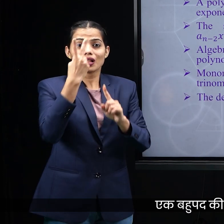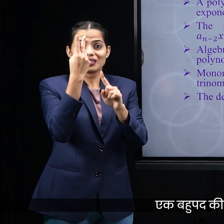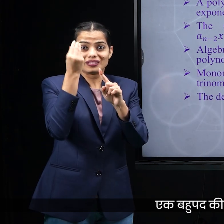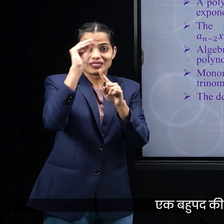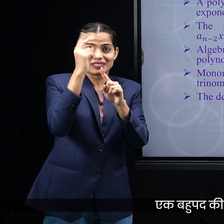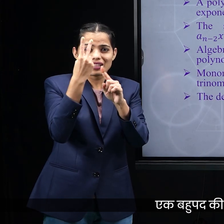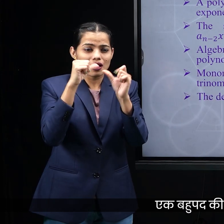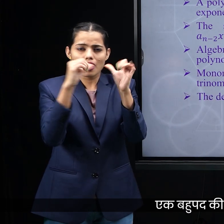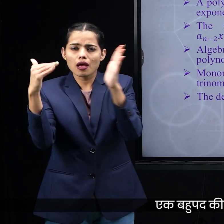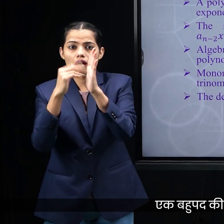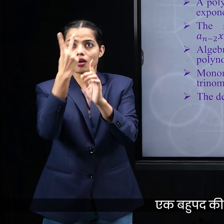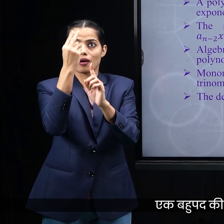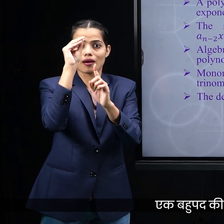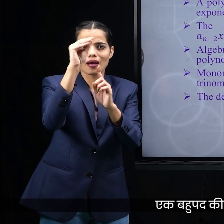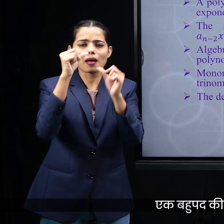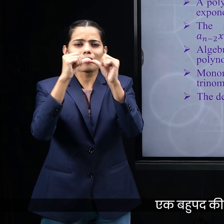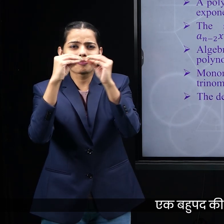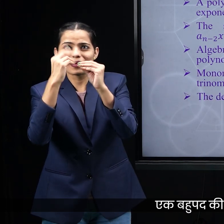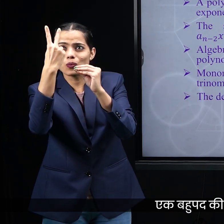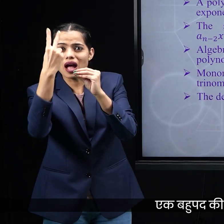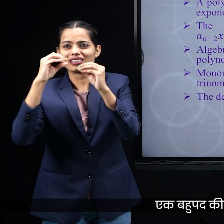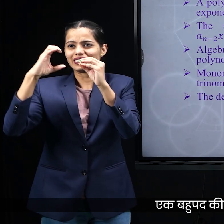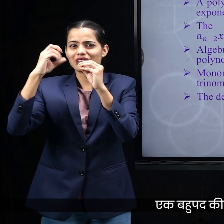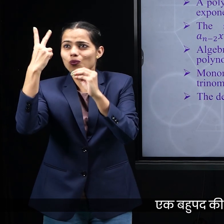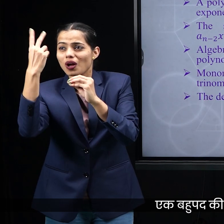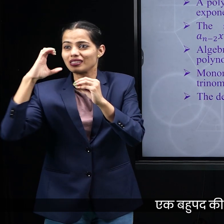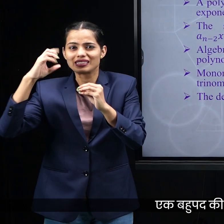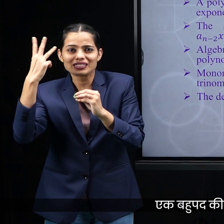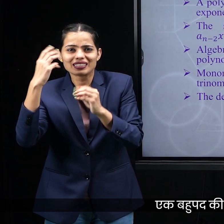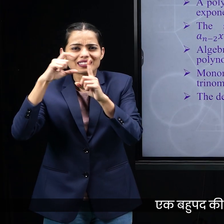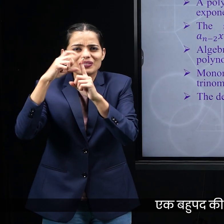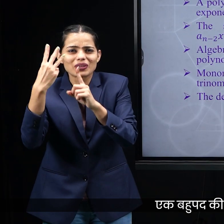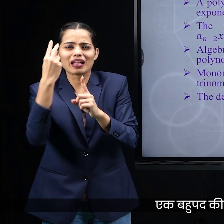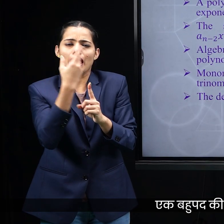एक बहुपद की डिग्री इसके चर की उच्चतम शक्ति है।